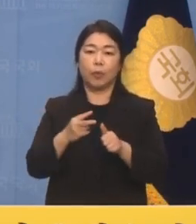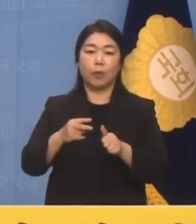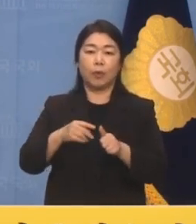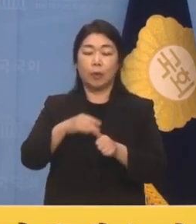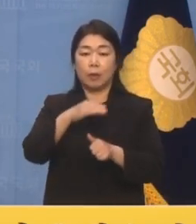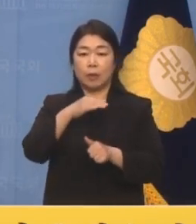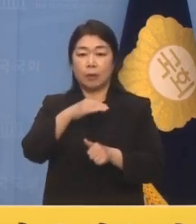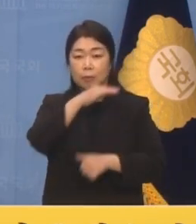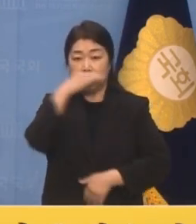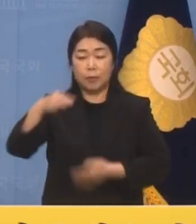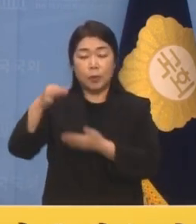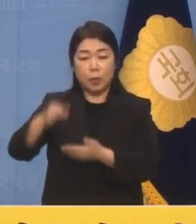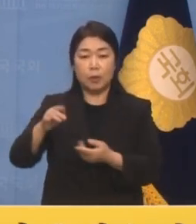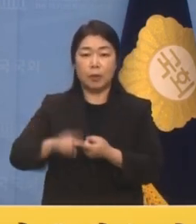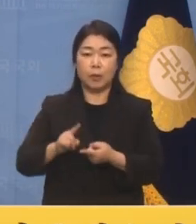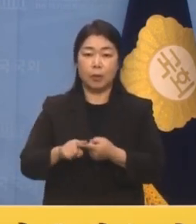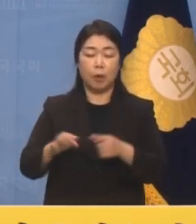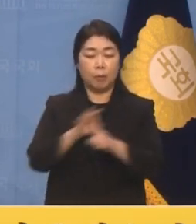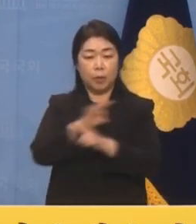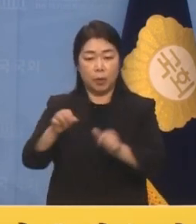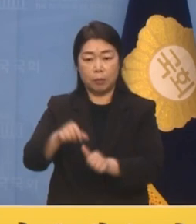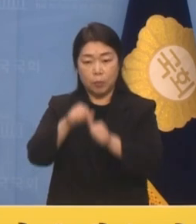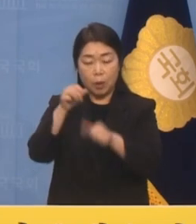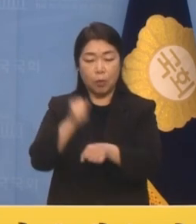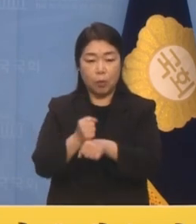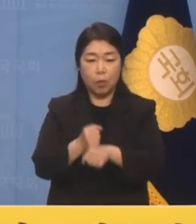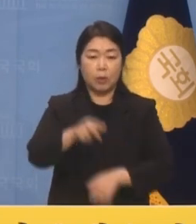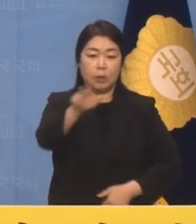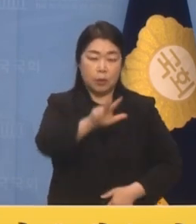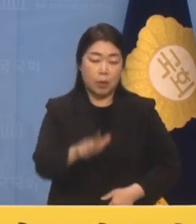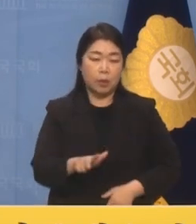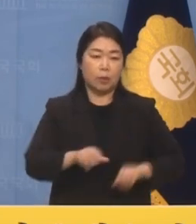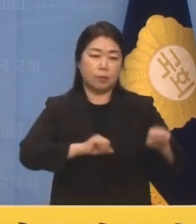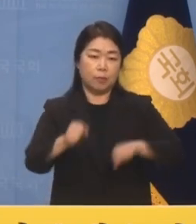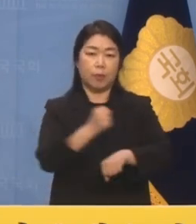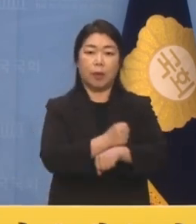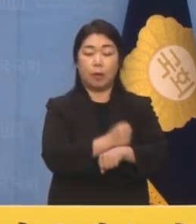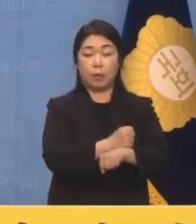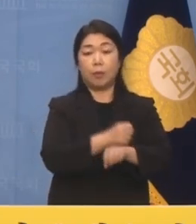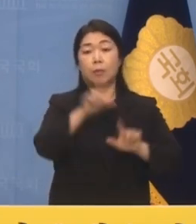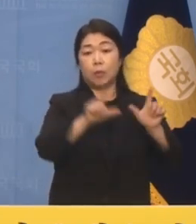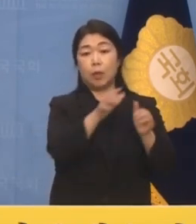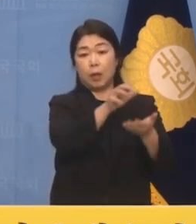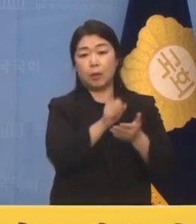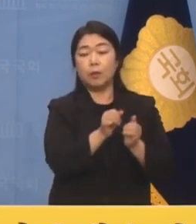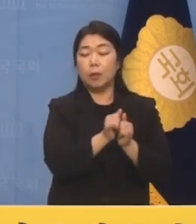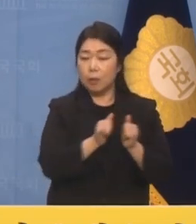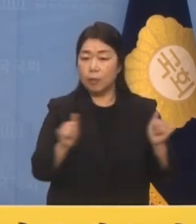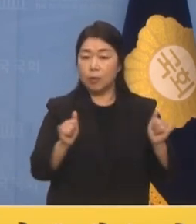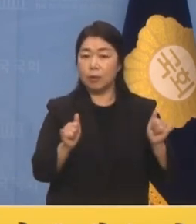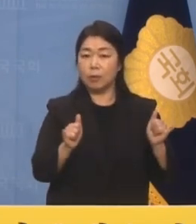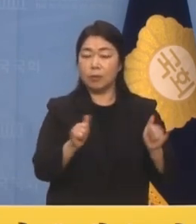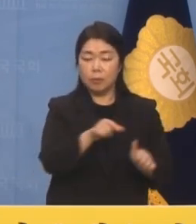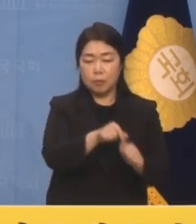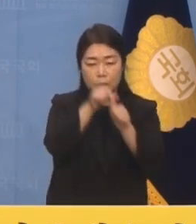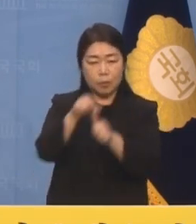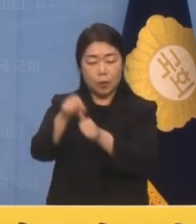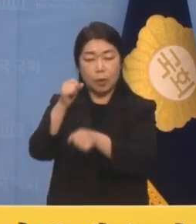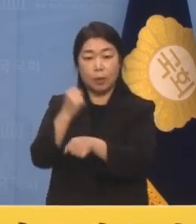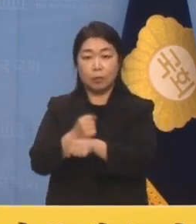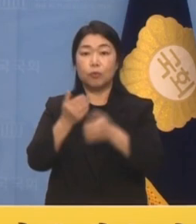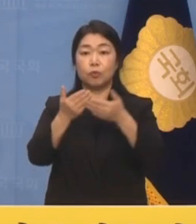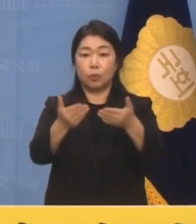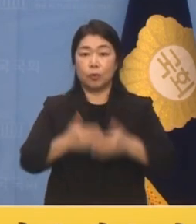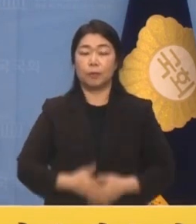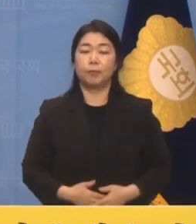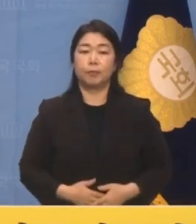명단에 올렸습니다. 지역에서 현장에서 발로 뛰는 정치 활동으로 잔뼈가 굵은 풀뿌리 현장